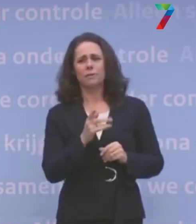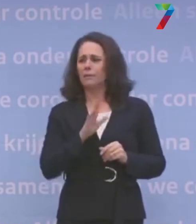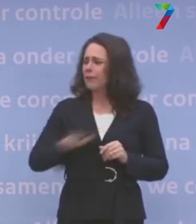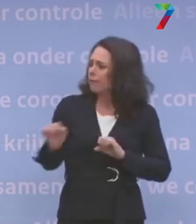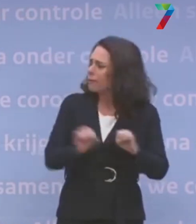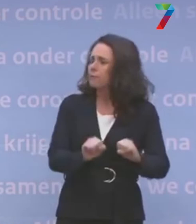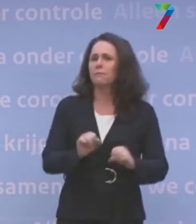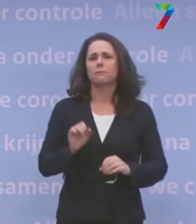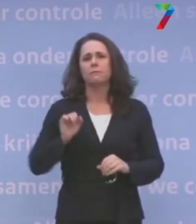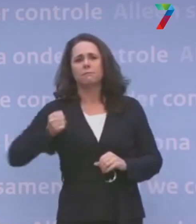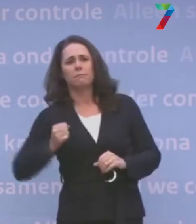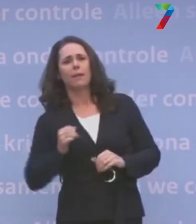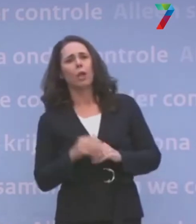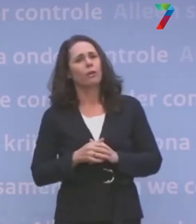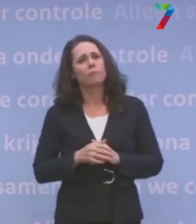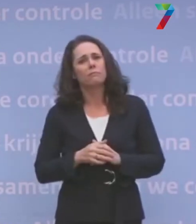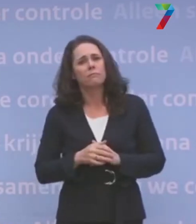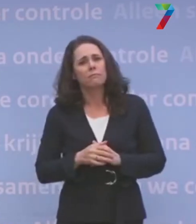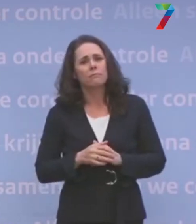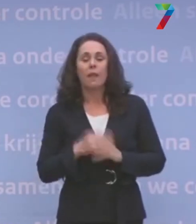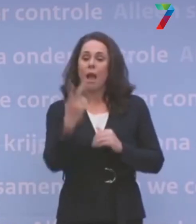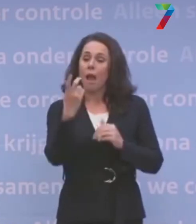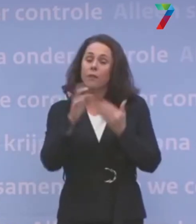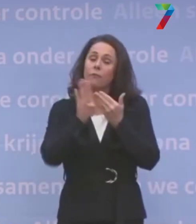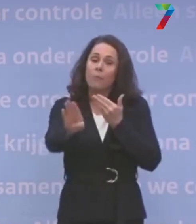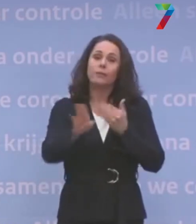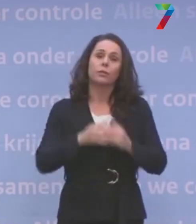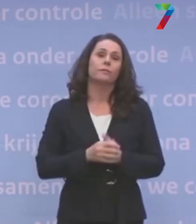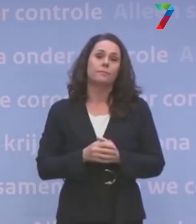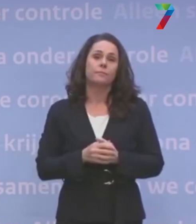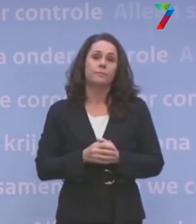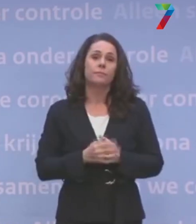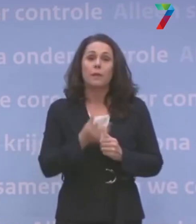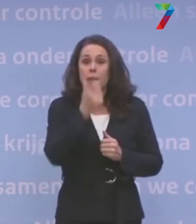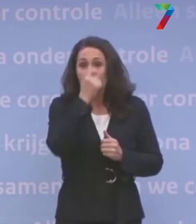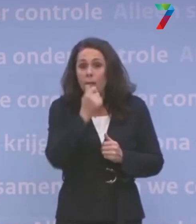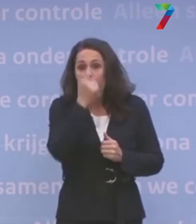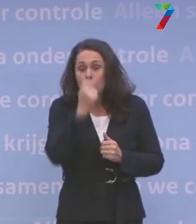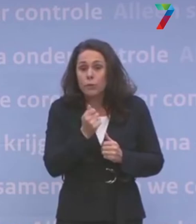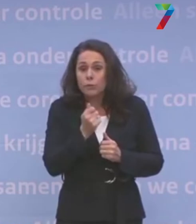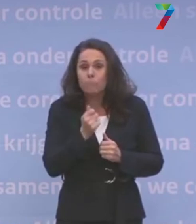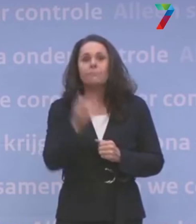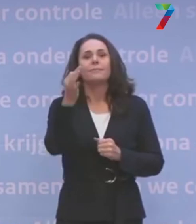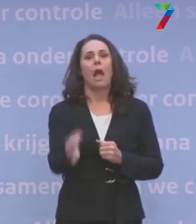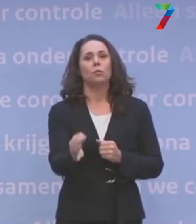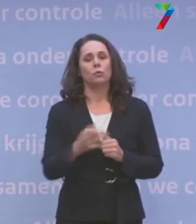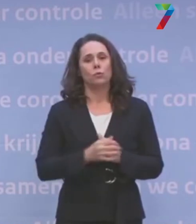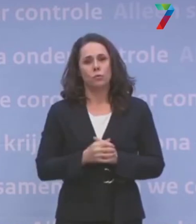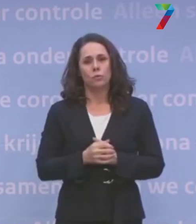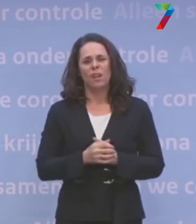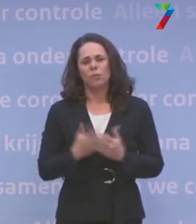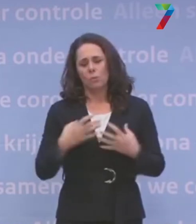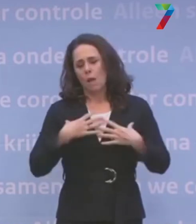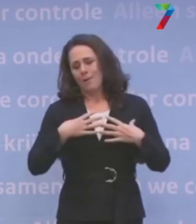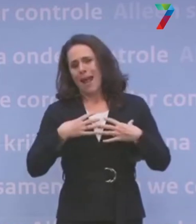man. Houd 1,5 meter afstand. Als je verkoudheidsklachten krijgt, blijf je thuis. Als je daarbij ook benauwdheid